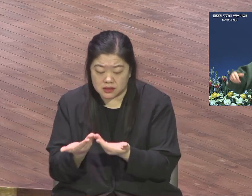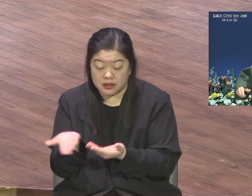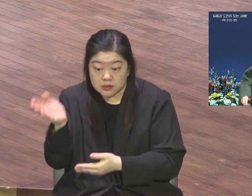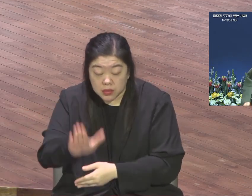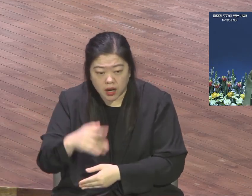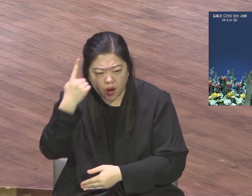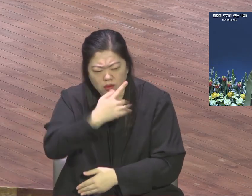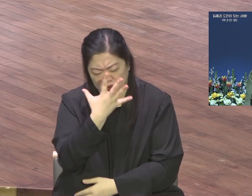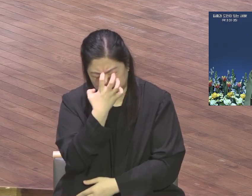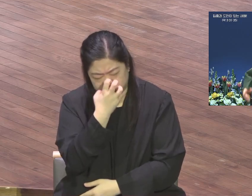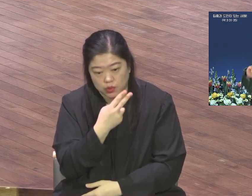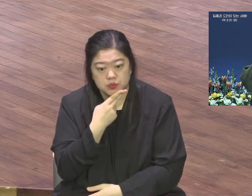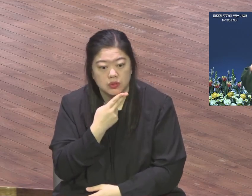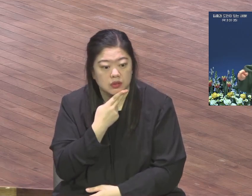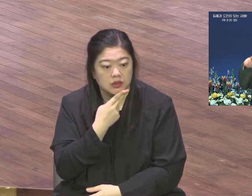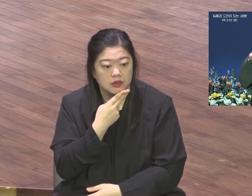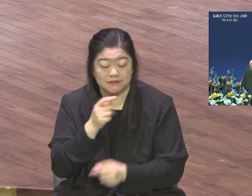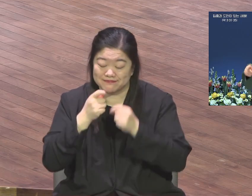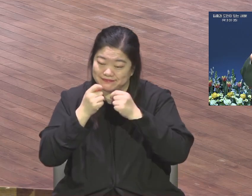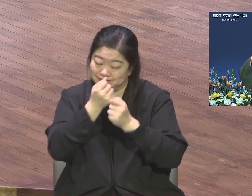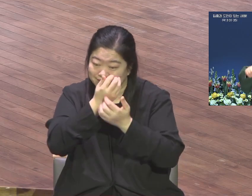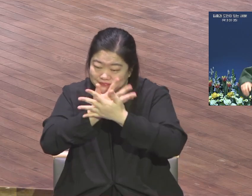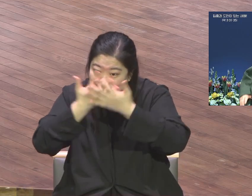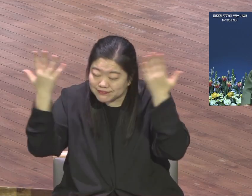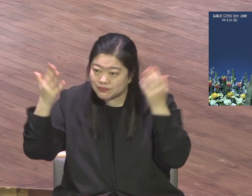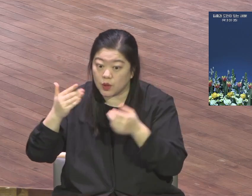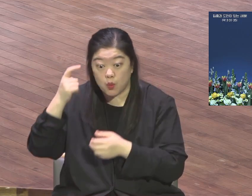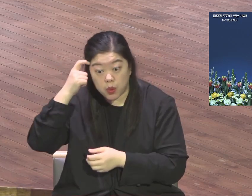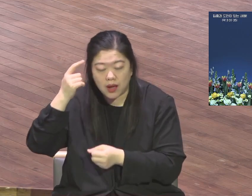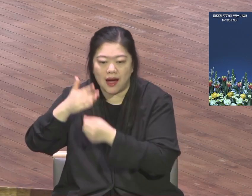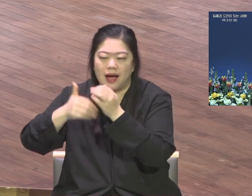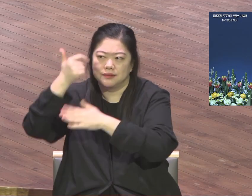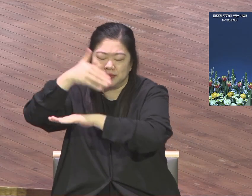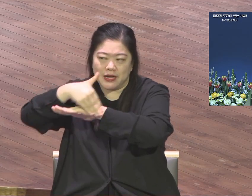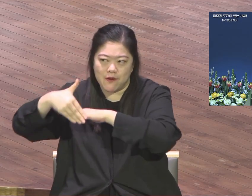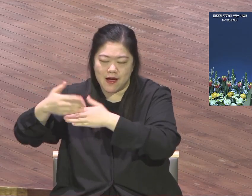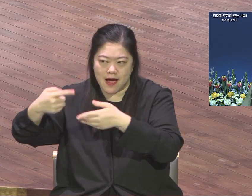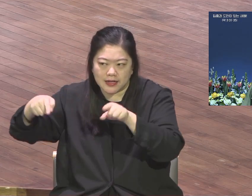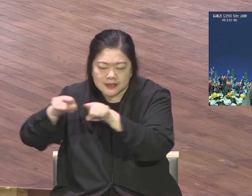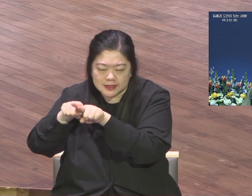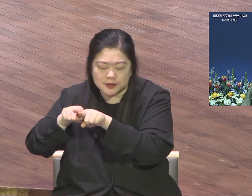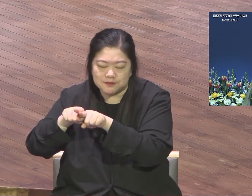다르구나. 청소를 하더라도 다르구나.